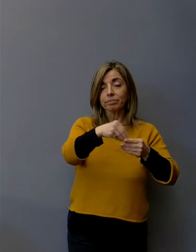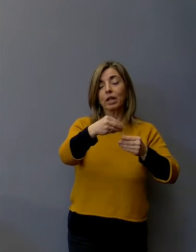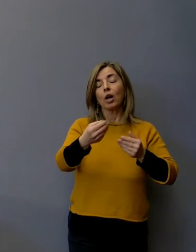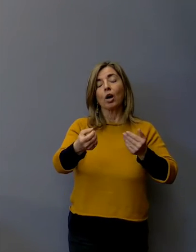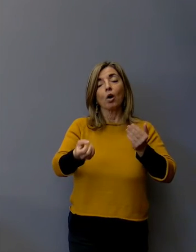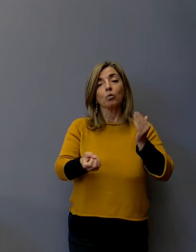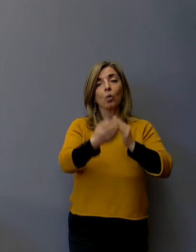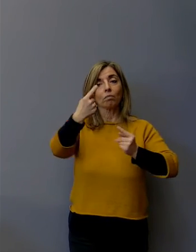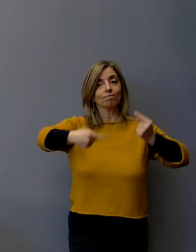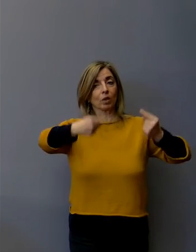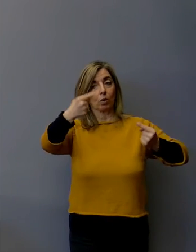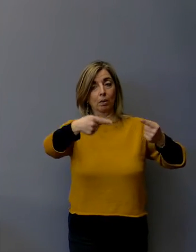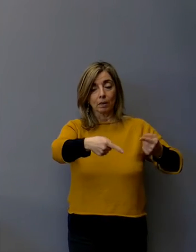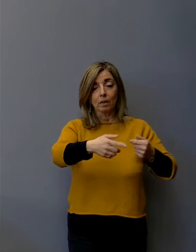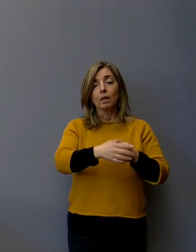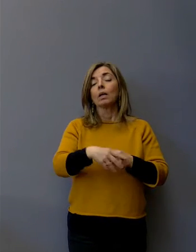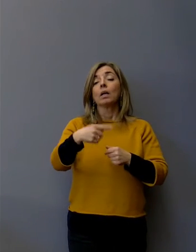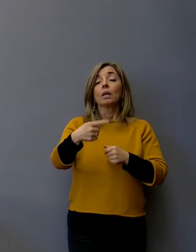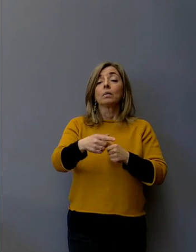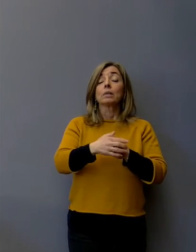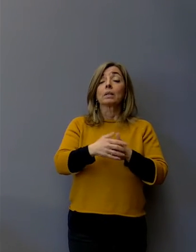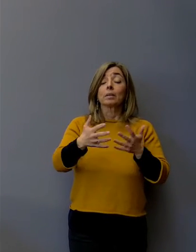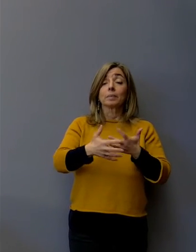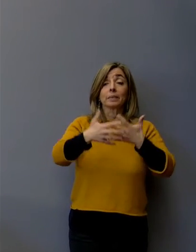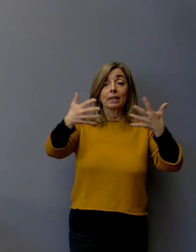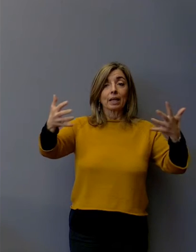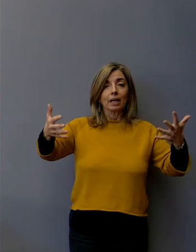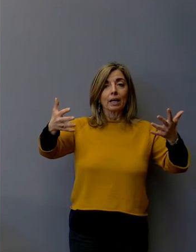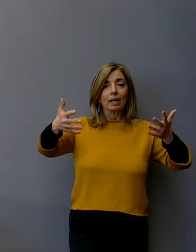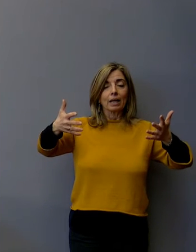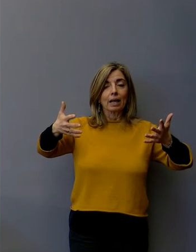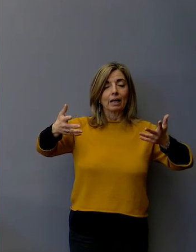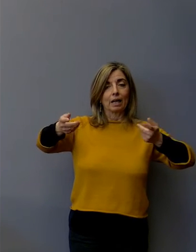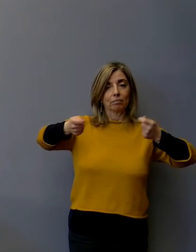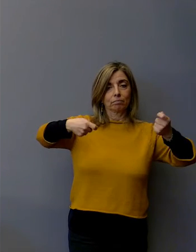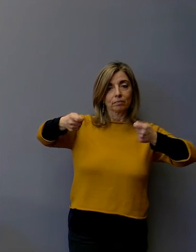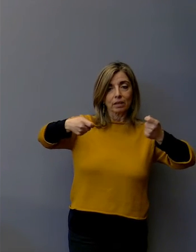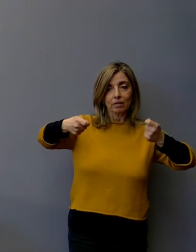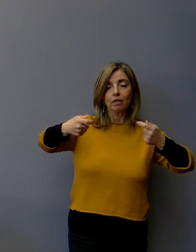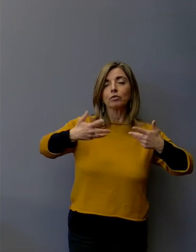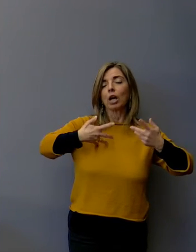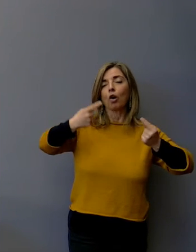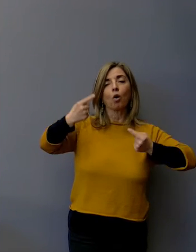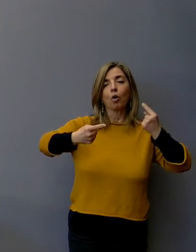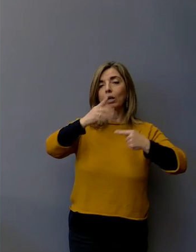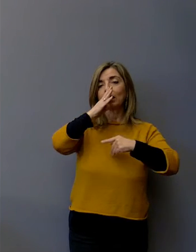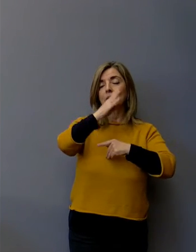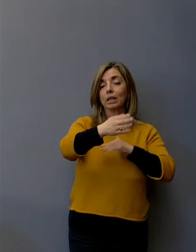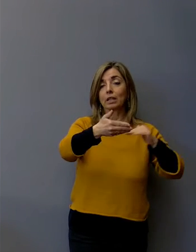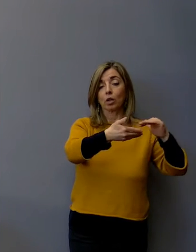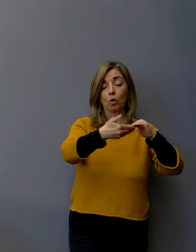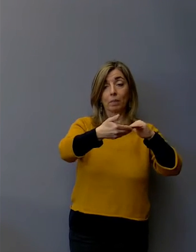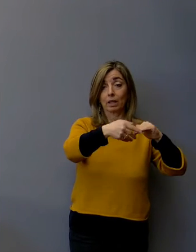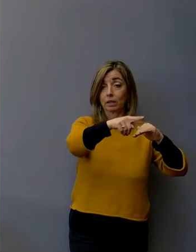di commercio e grandi colossi fanno concorrenza prettamente le grandi cooperative e infatti vedono già una diminuzione